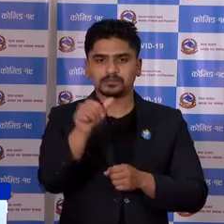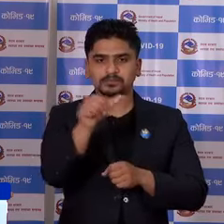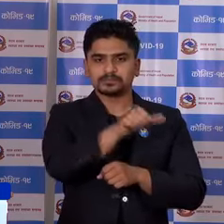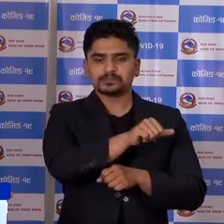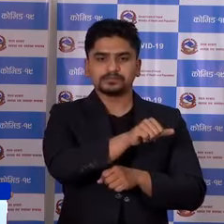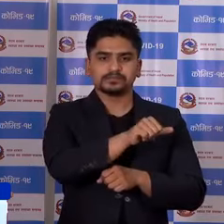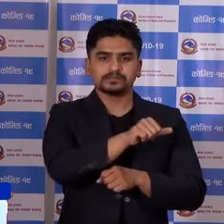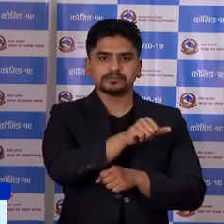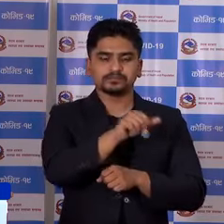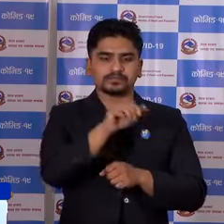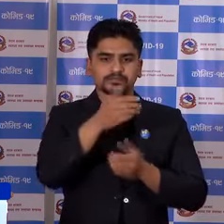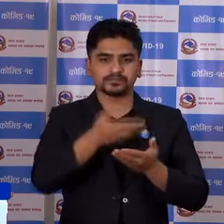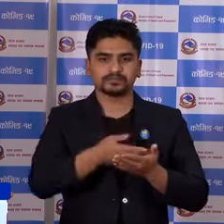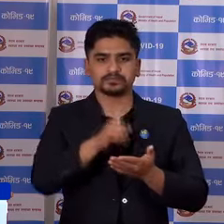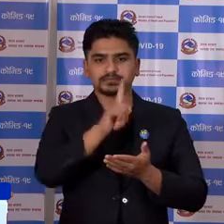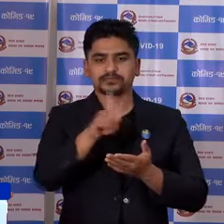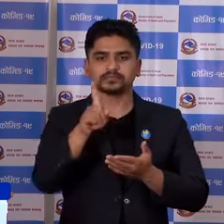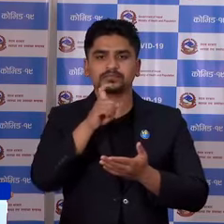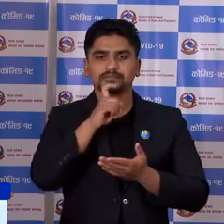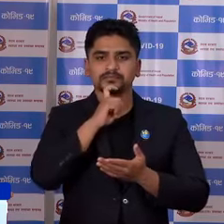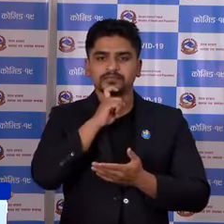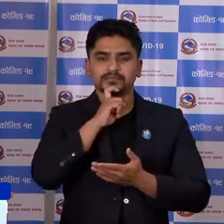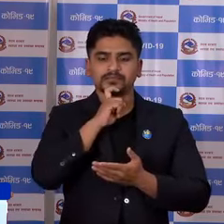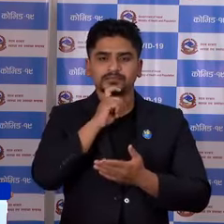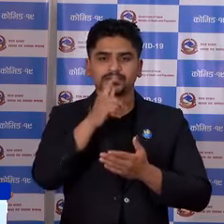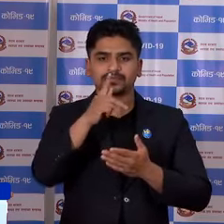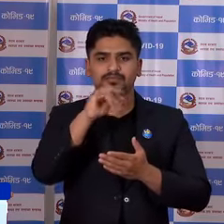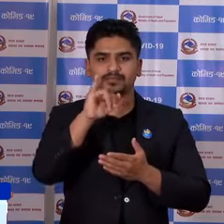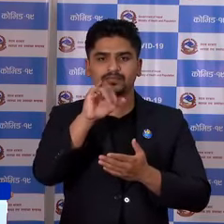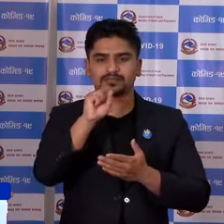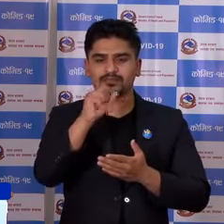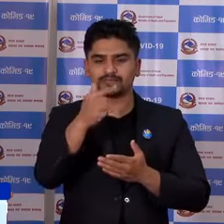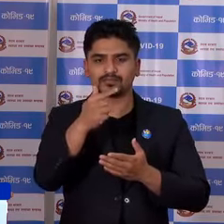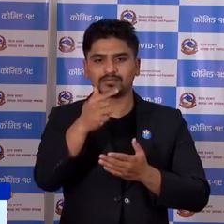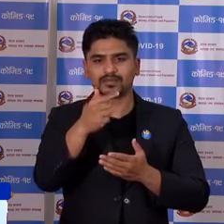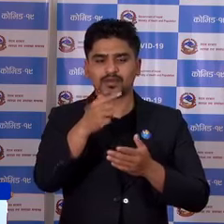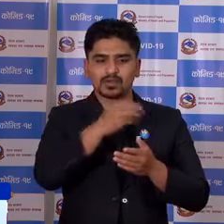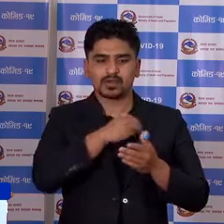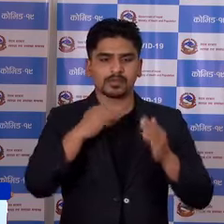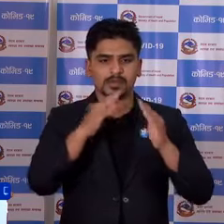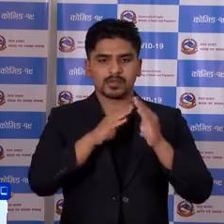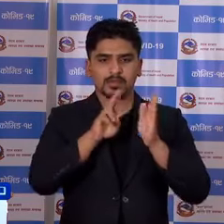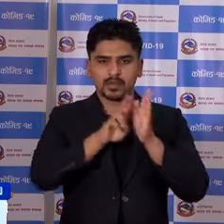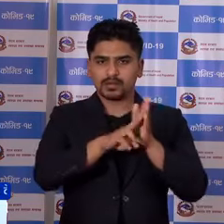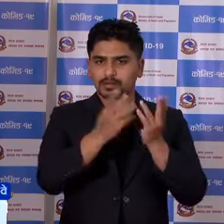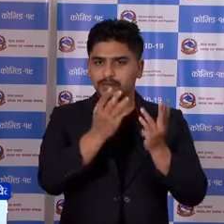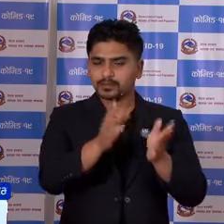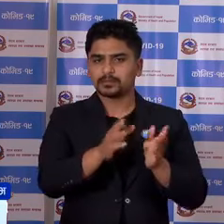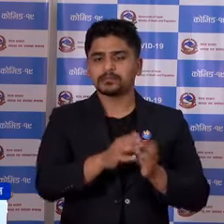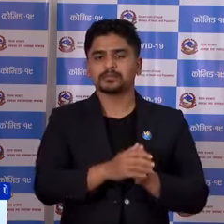उहाँ जेठको 11 किस्ट अस्पताल ग्वारकोमा भर्ना हुनुभएको थियो,